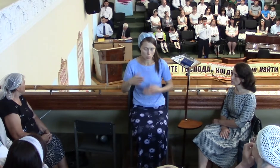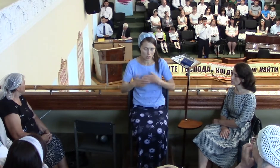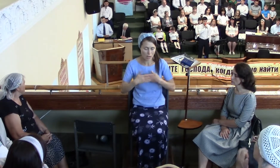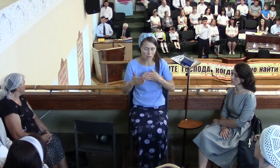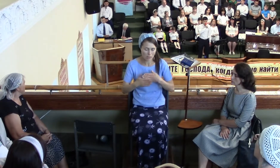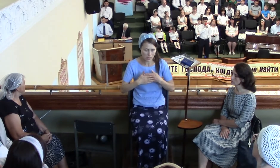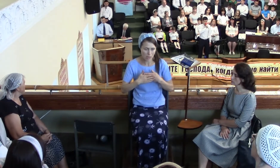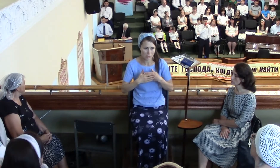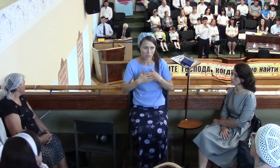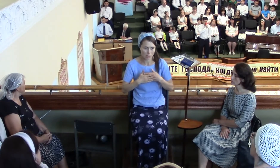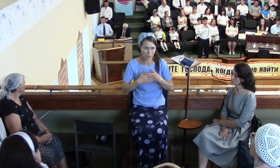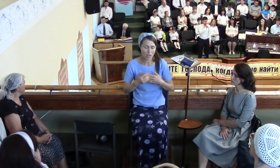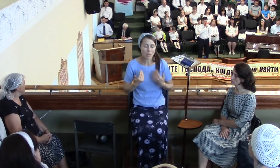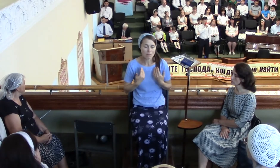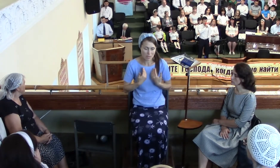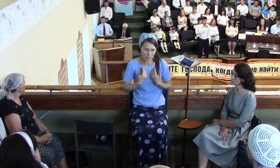нести тот